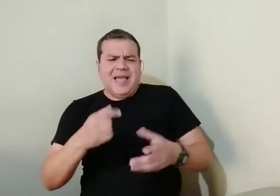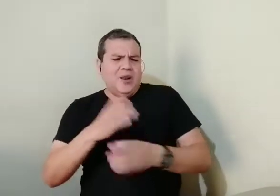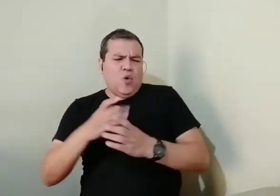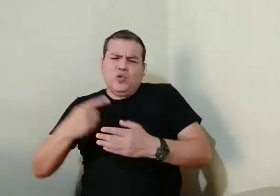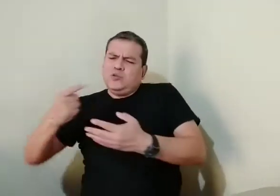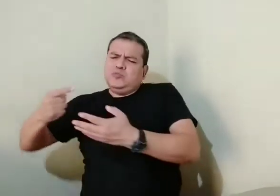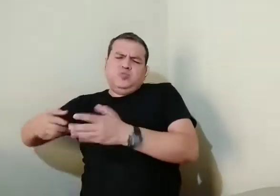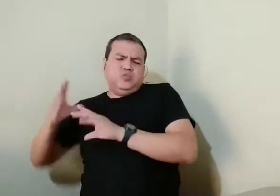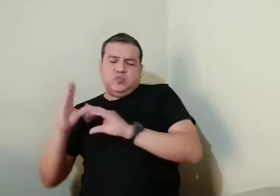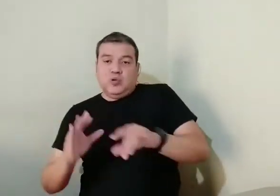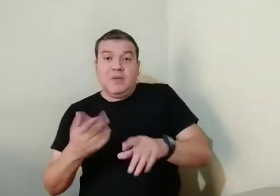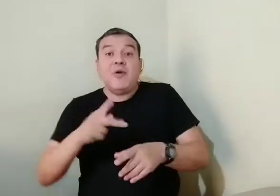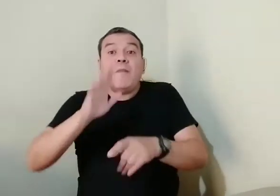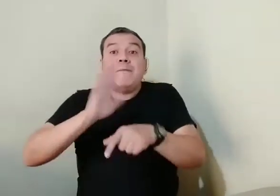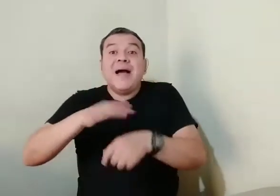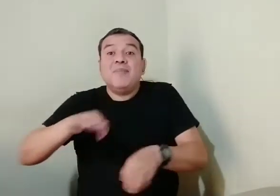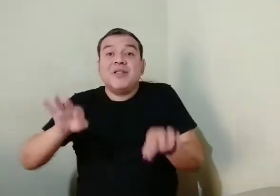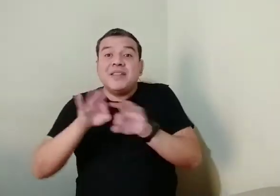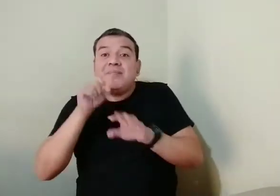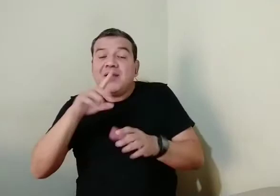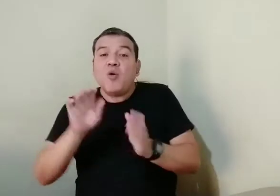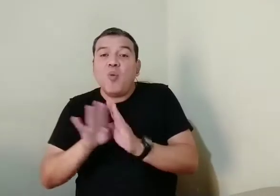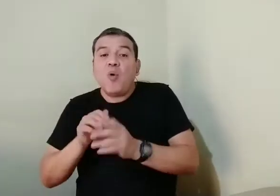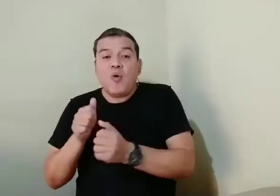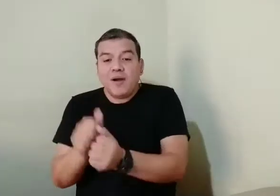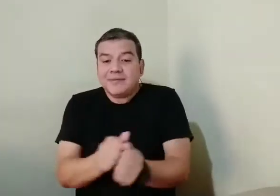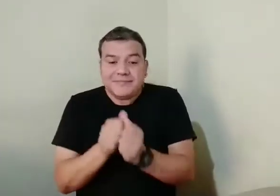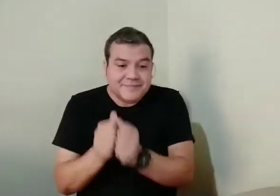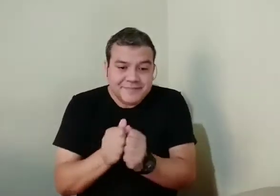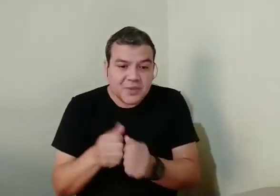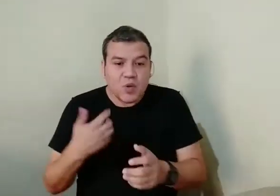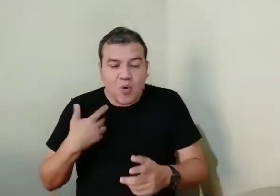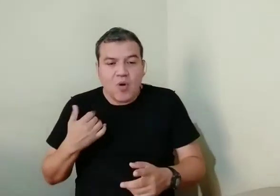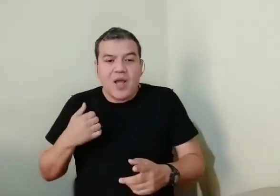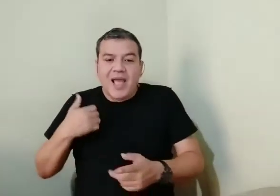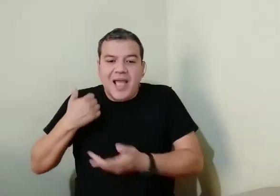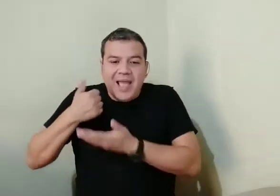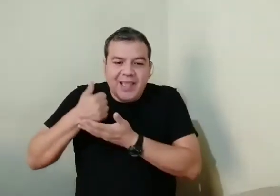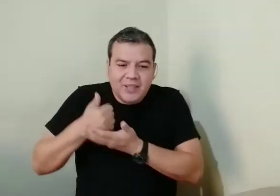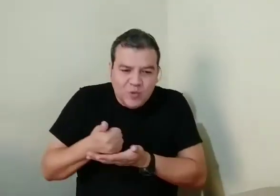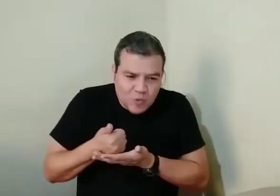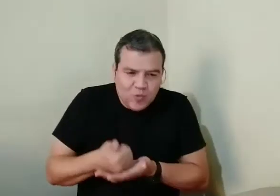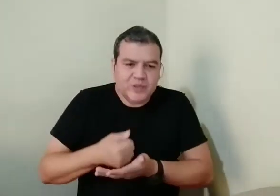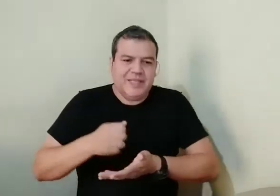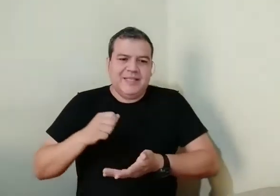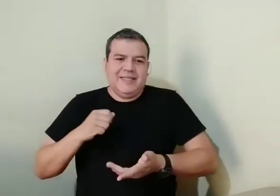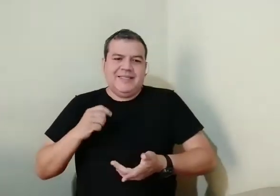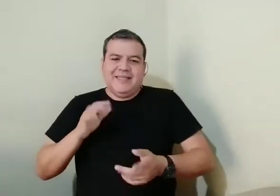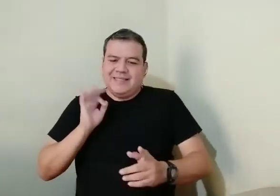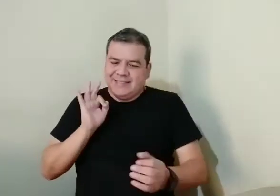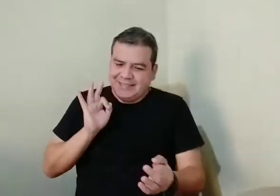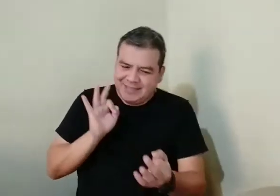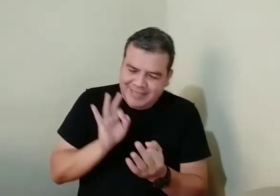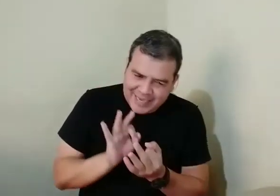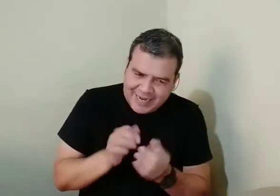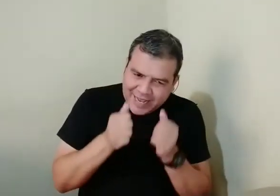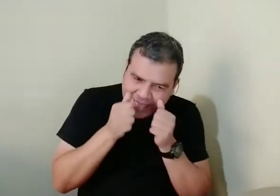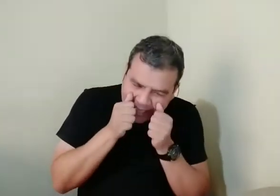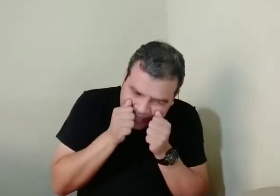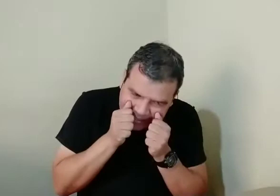y mucho más de los jóvenes y los niños, que solamente los podemos comprender al ponernos en